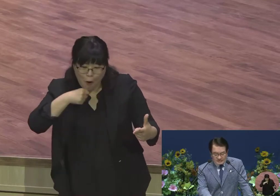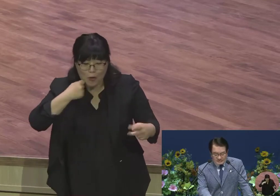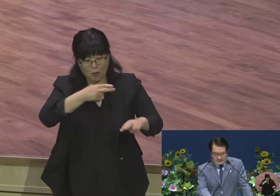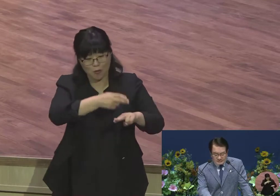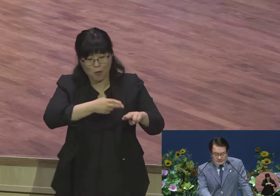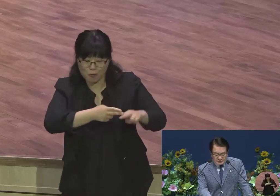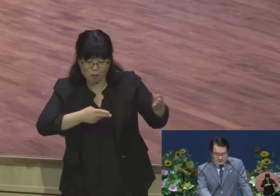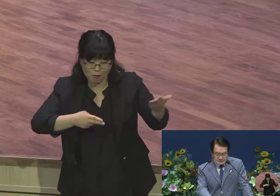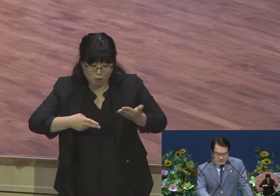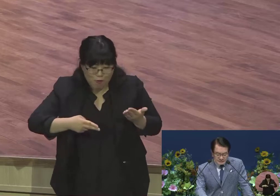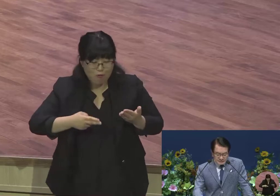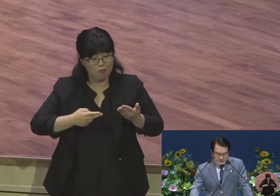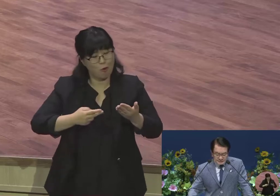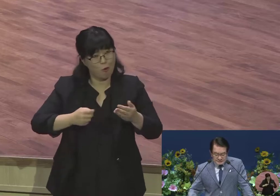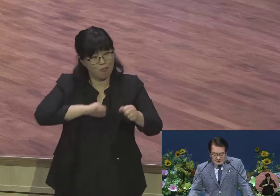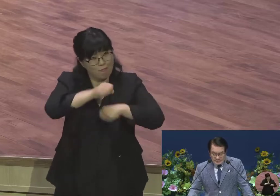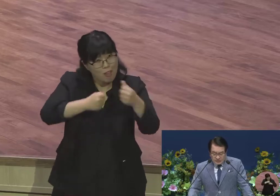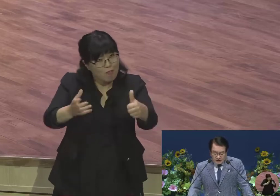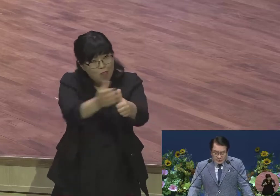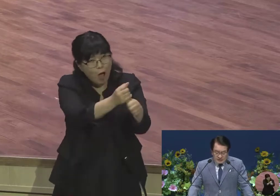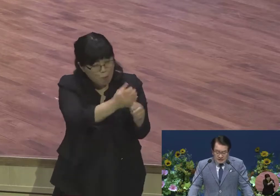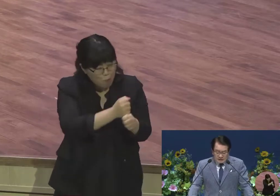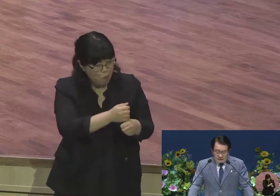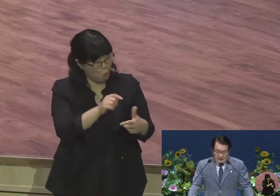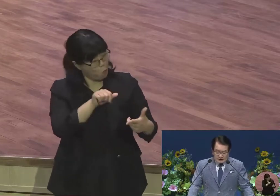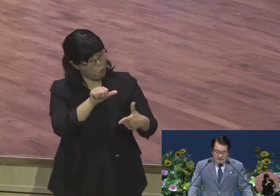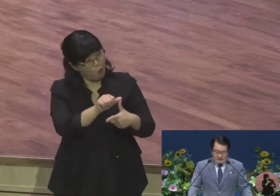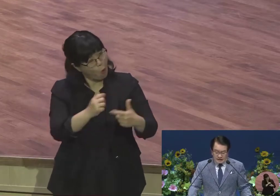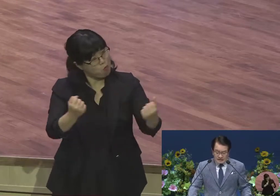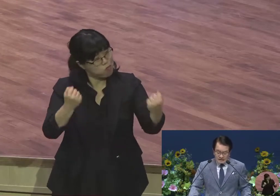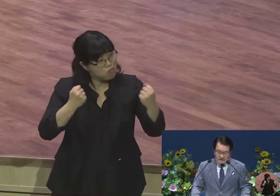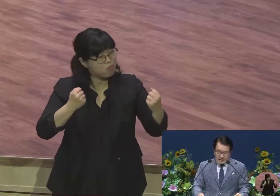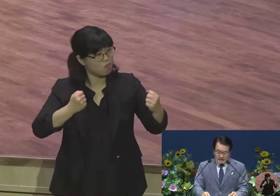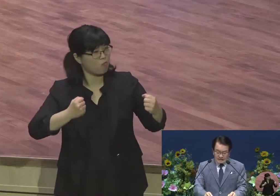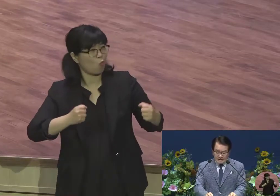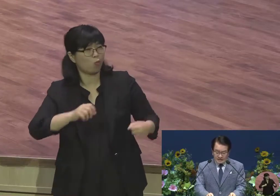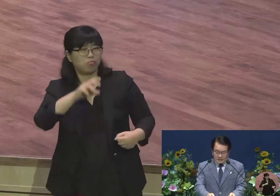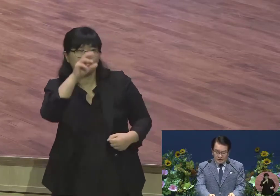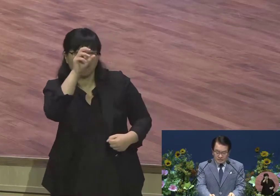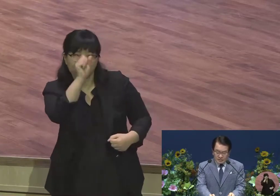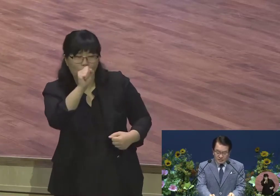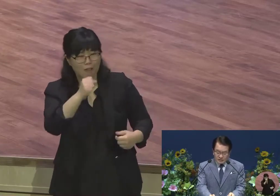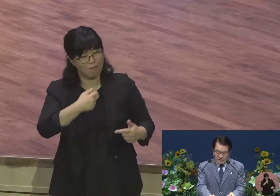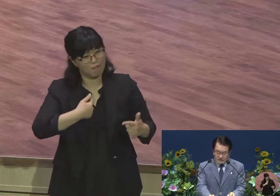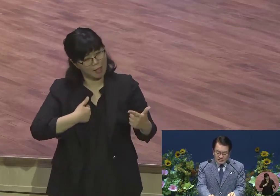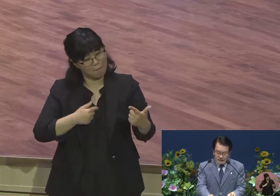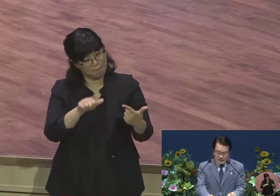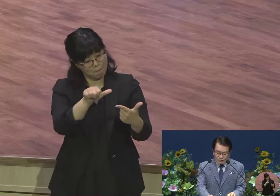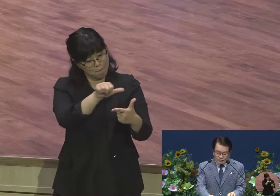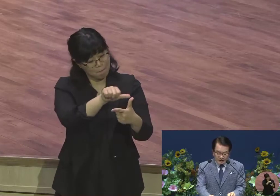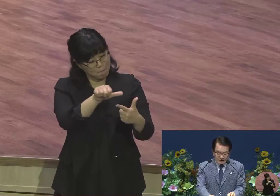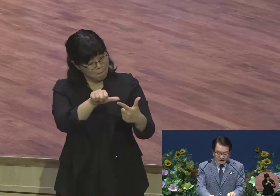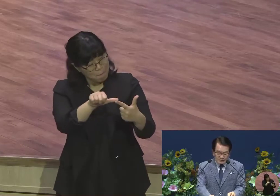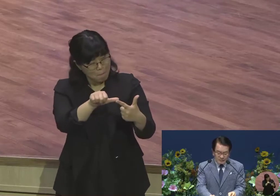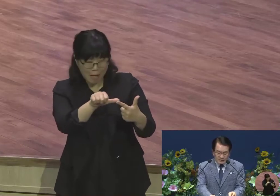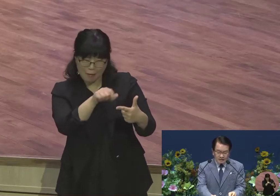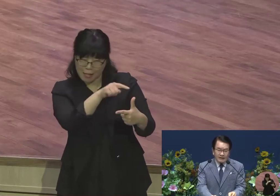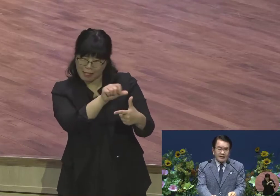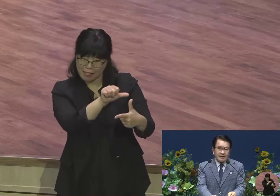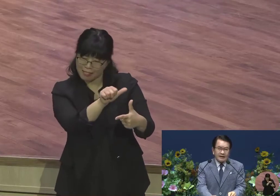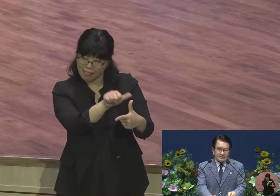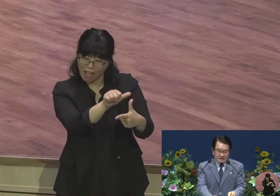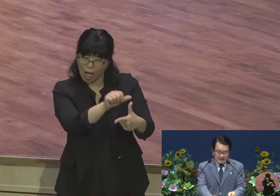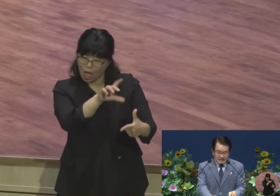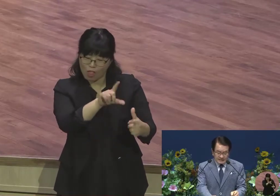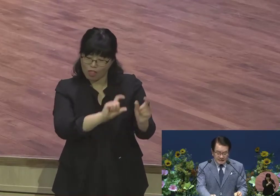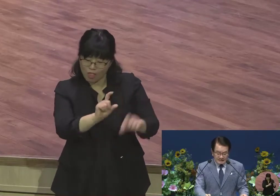사랑했어요 그리고 이 신성한 장자의 축복권을 전달해 주는 과정에서 보면